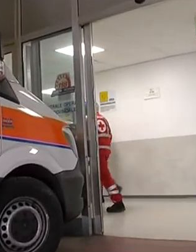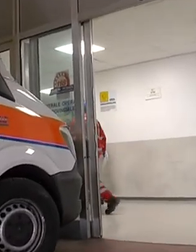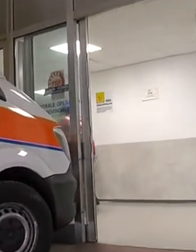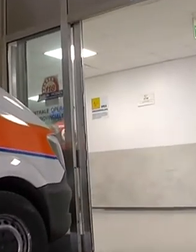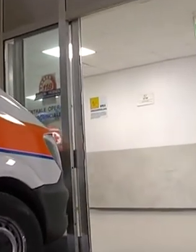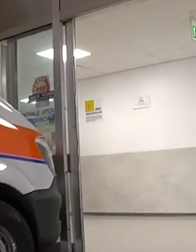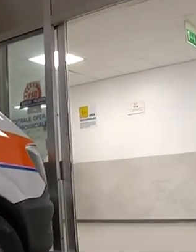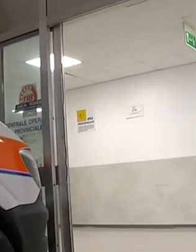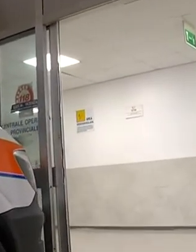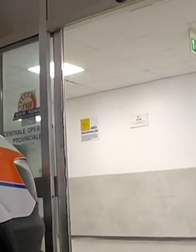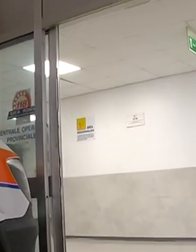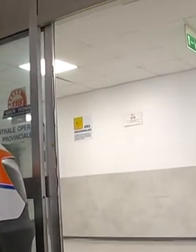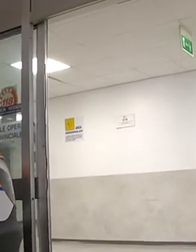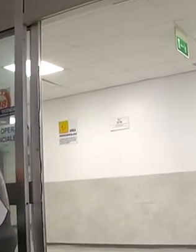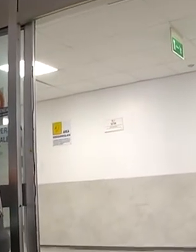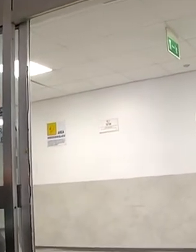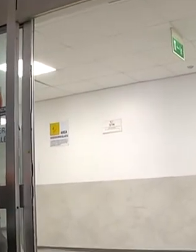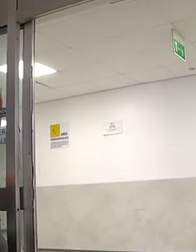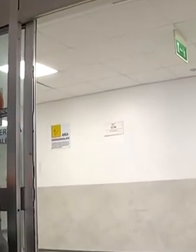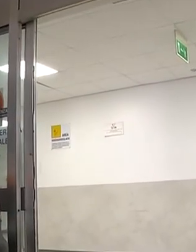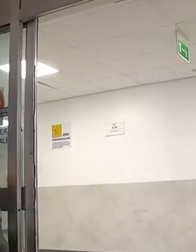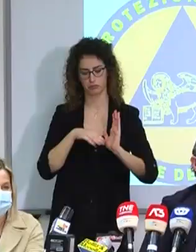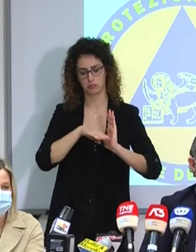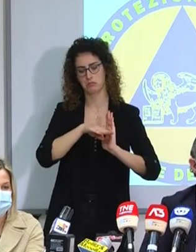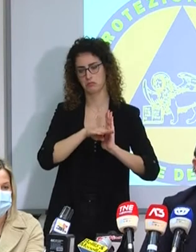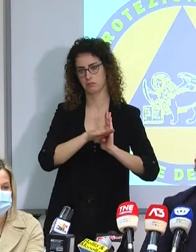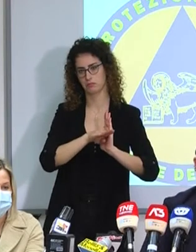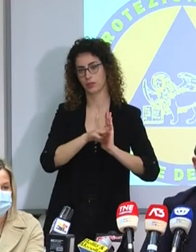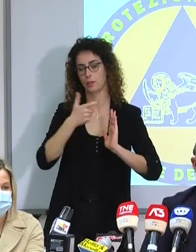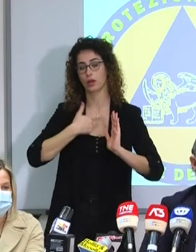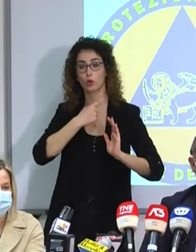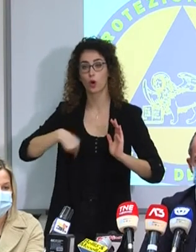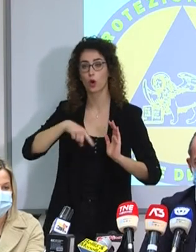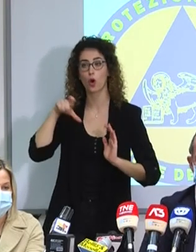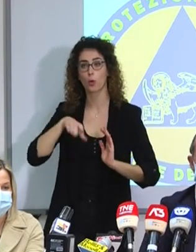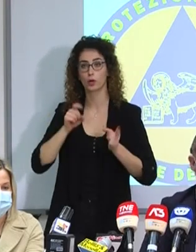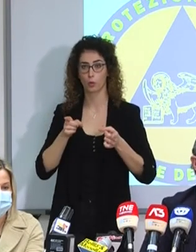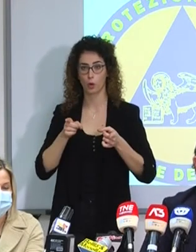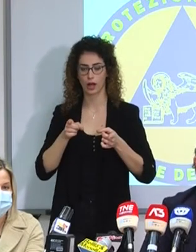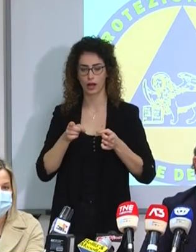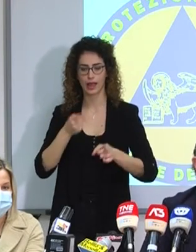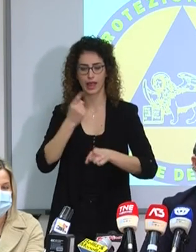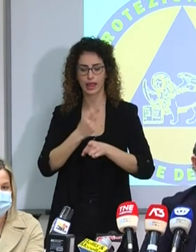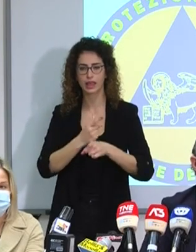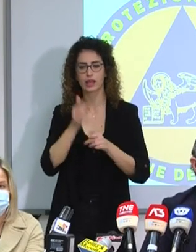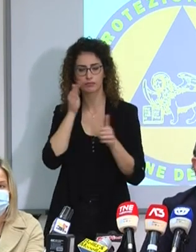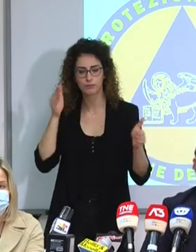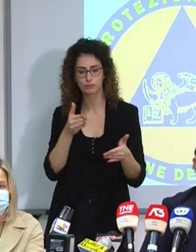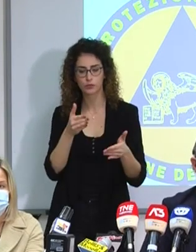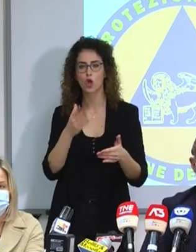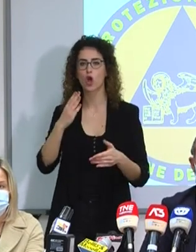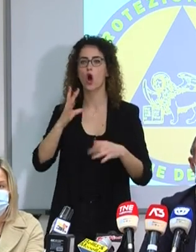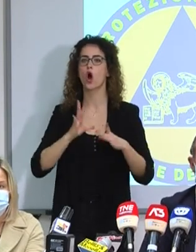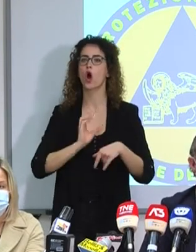Venete pone le basi per un nuovo piano di sanità pubblica. Noi abbiamo l'obbligo di pensare ancora ai Covid Hospital,